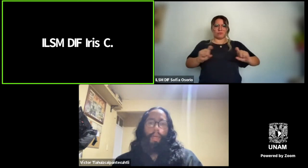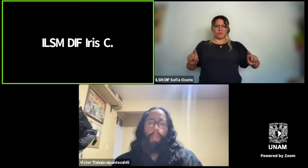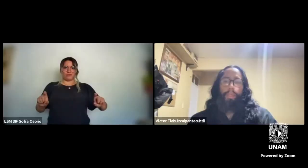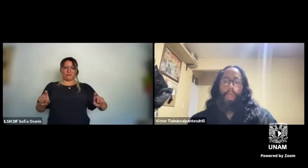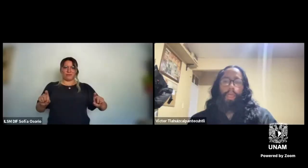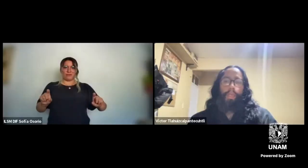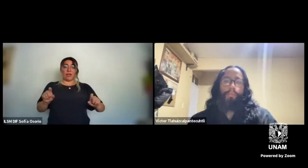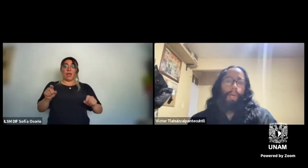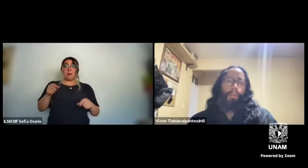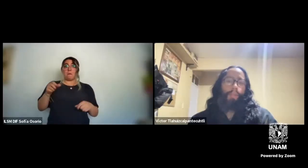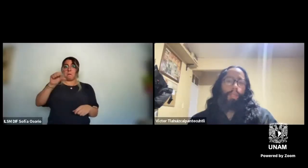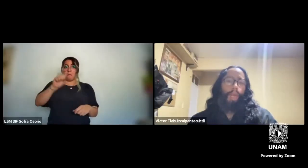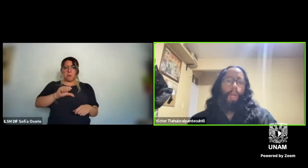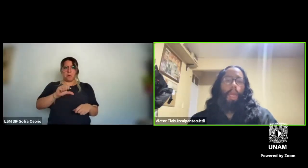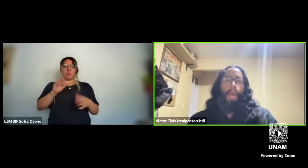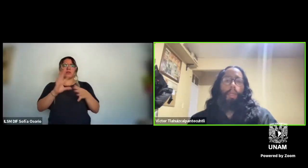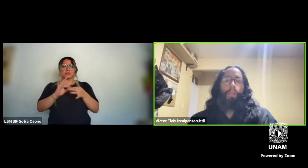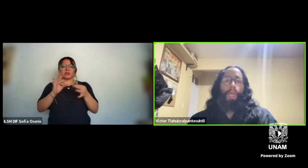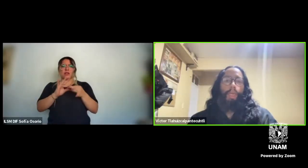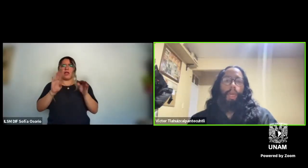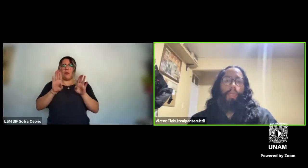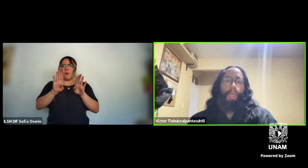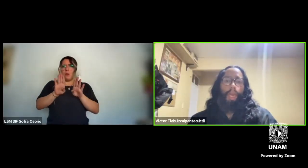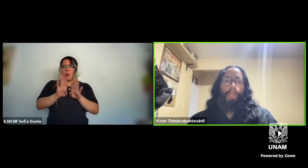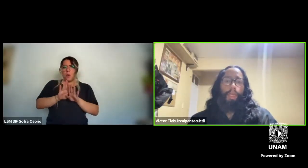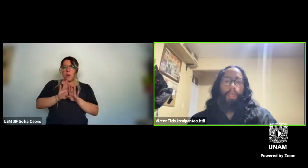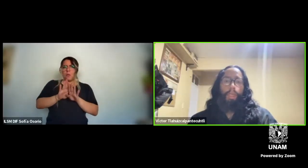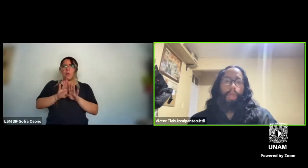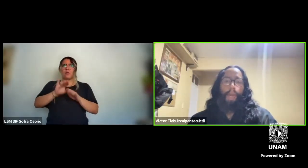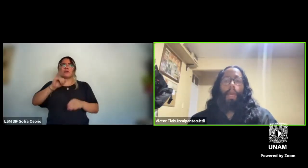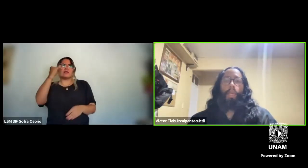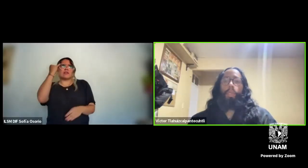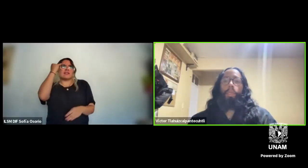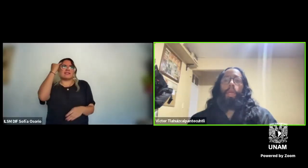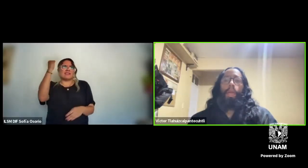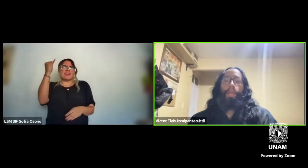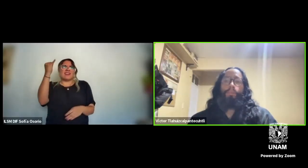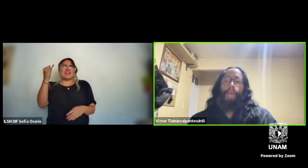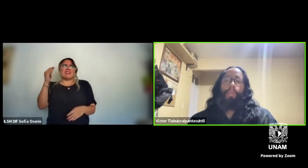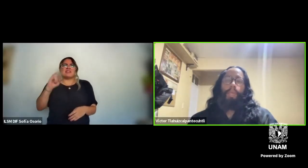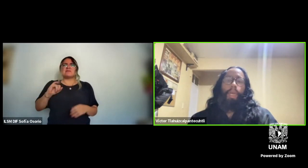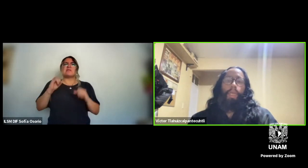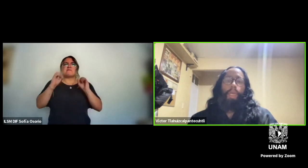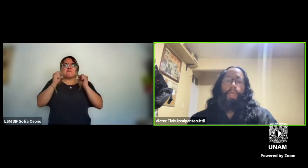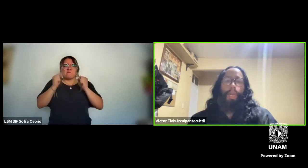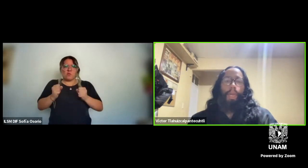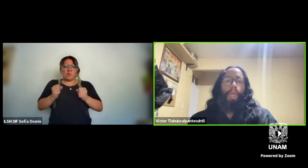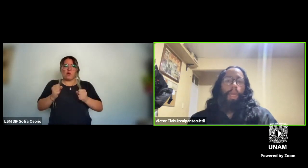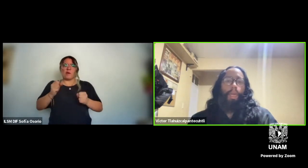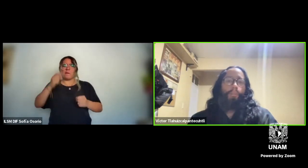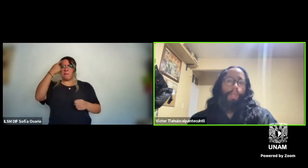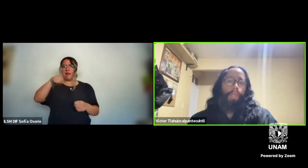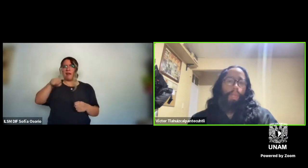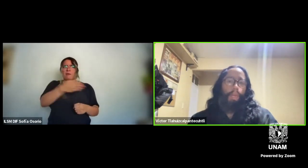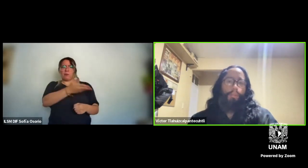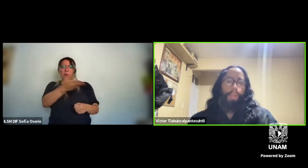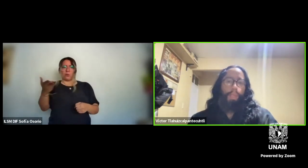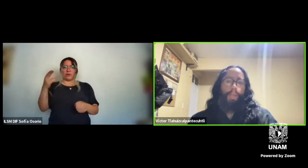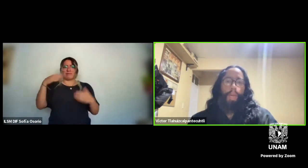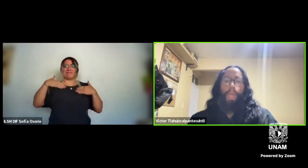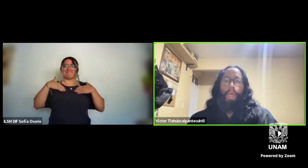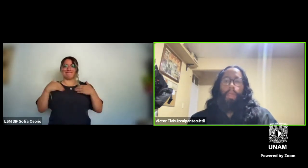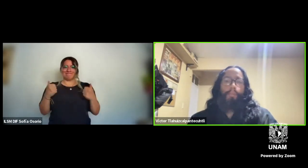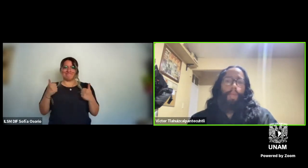6 imágenes que utilizo para reforzar algunas de las ideas que estoy trabajando, Además, intentaré, en la medida